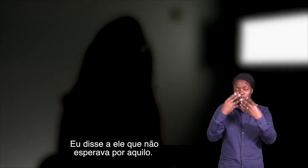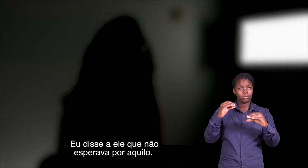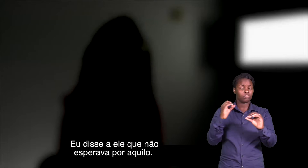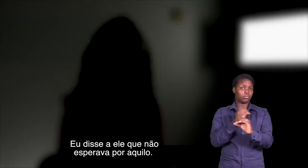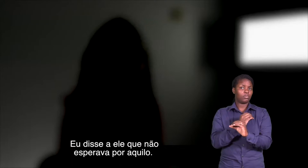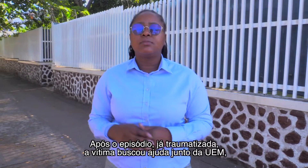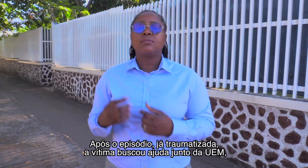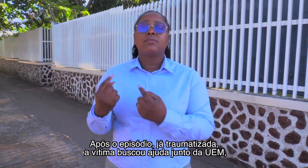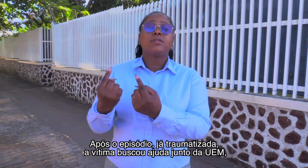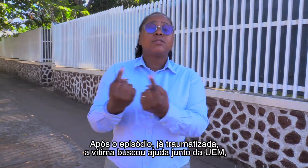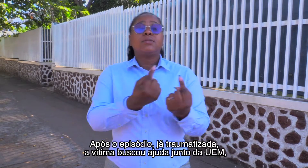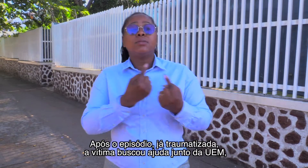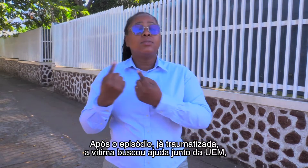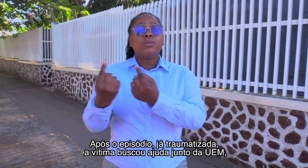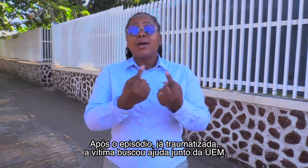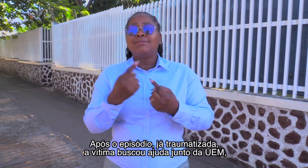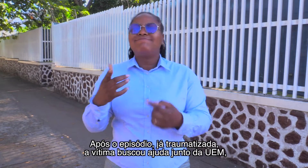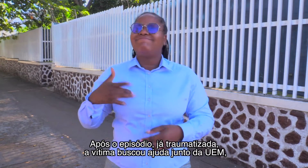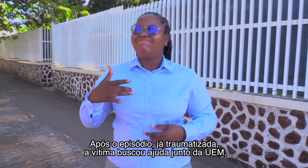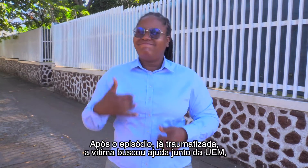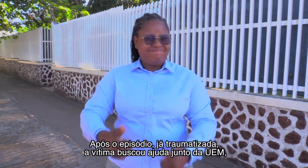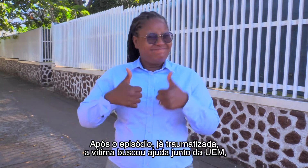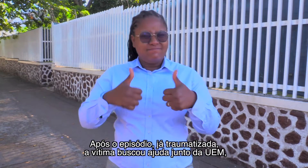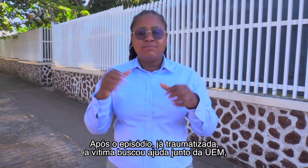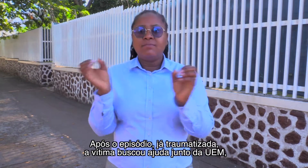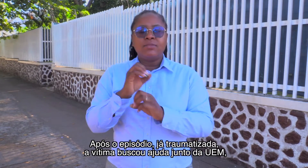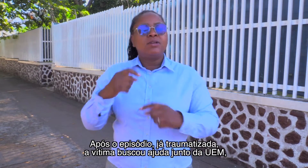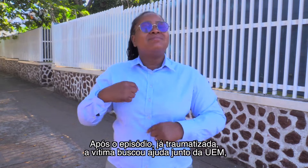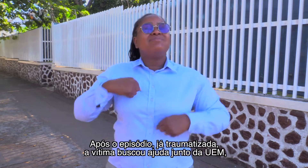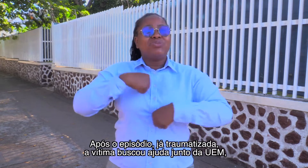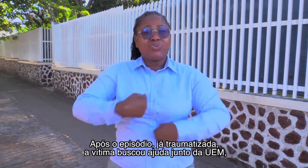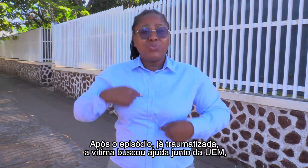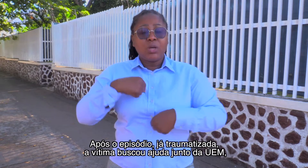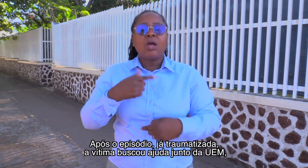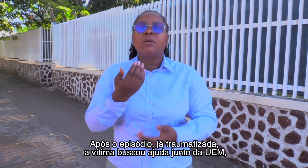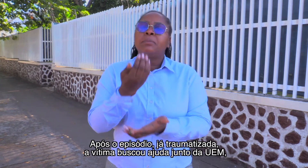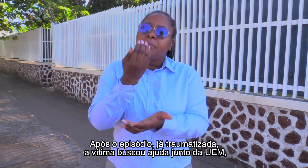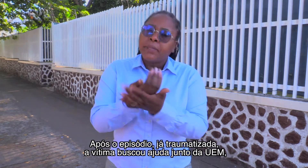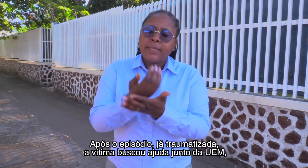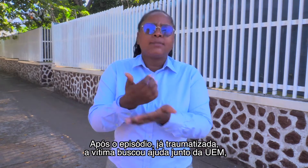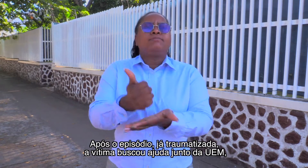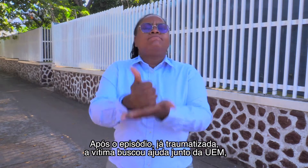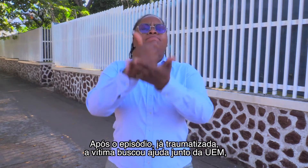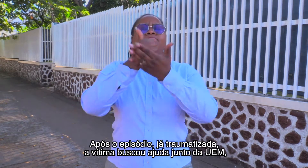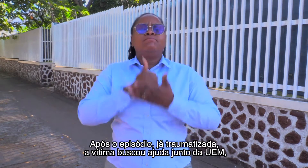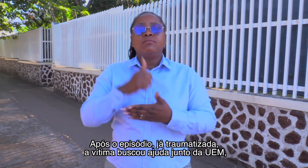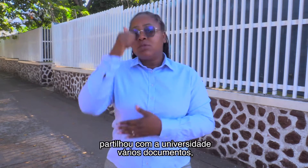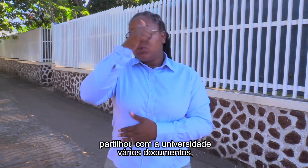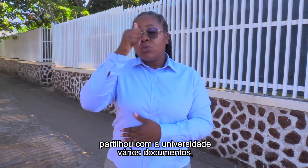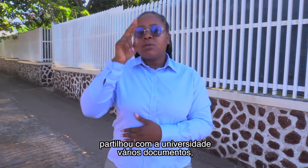esperava aquilo, né? Após o episódio, já traumatizada, a vítima buscou ajuda junto da UEM. Partilhou